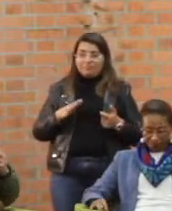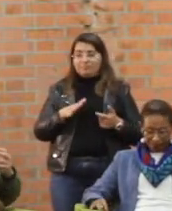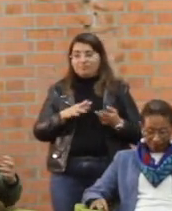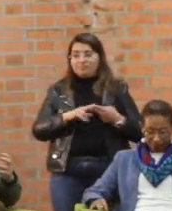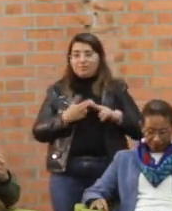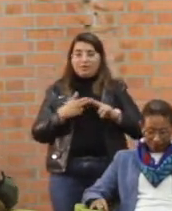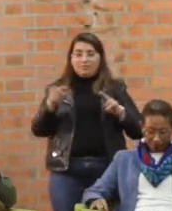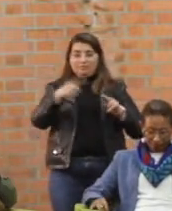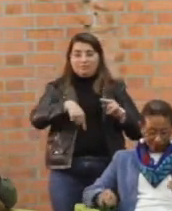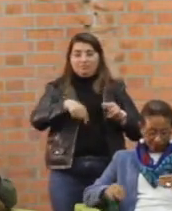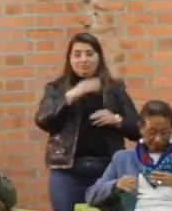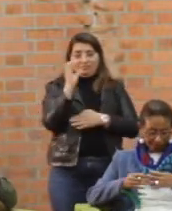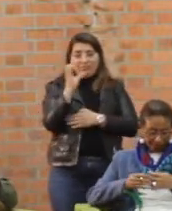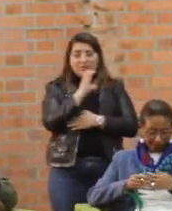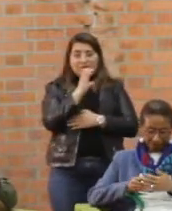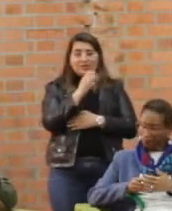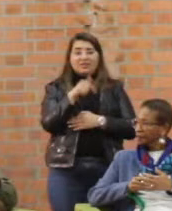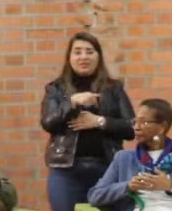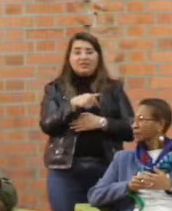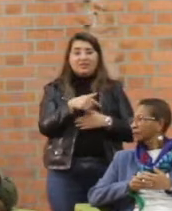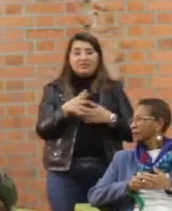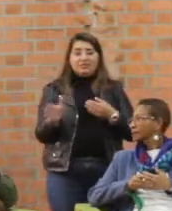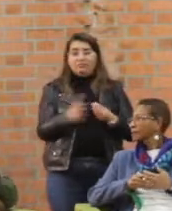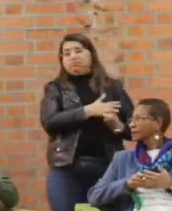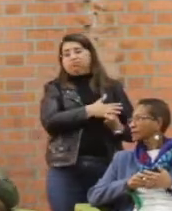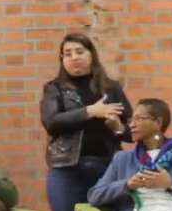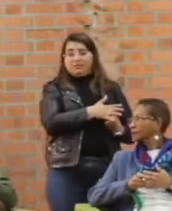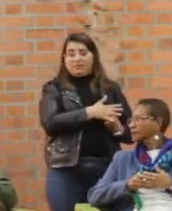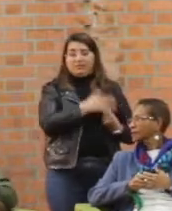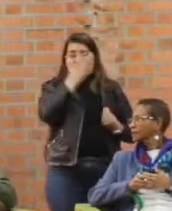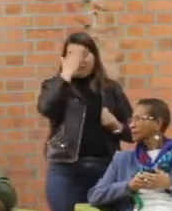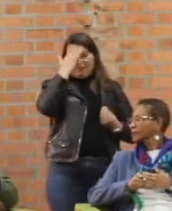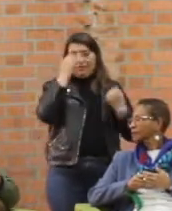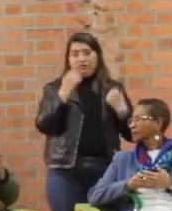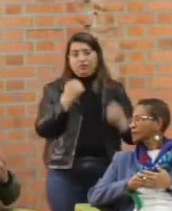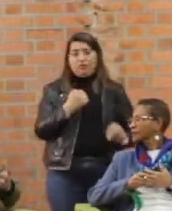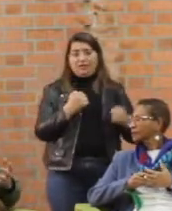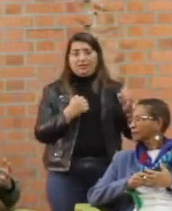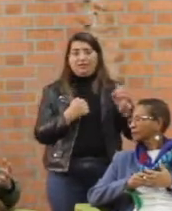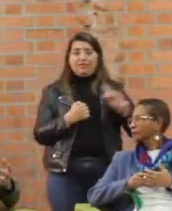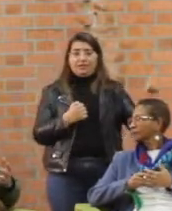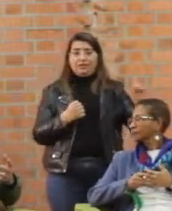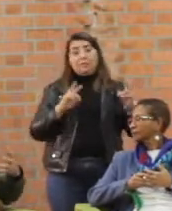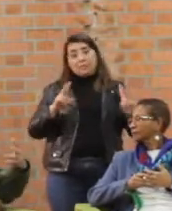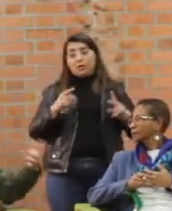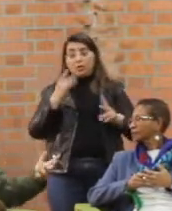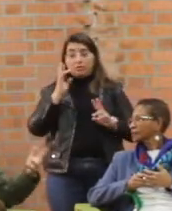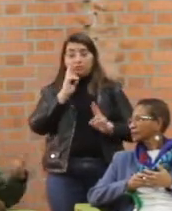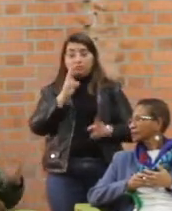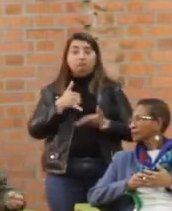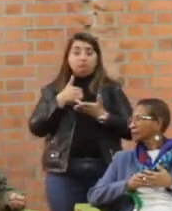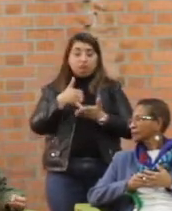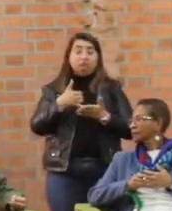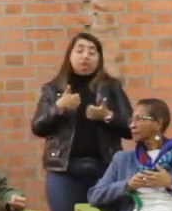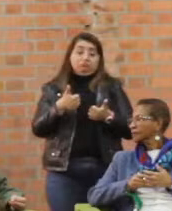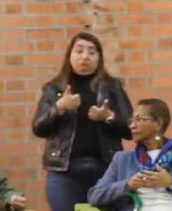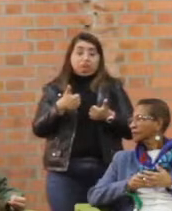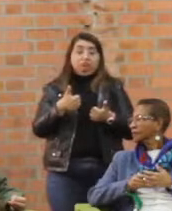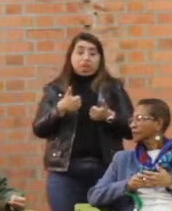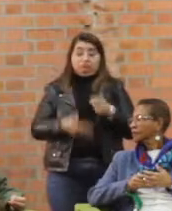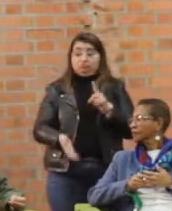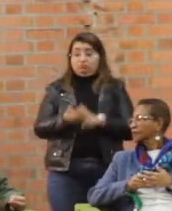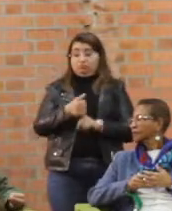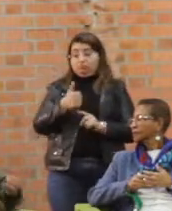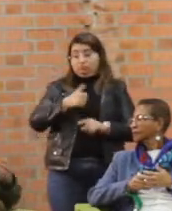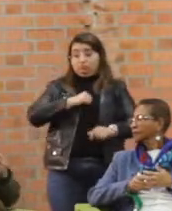un premio como este es crucial porque un premio como este puede ayudar a avanzar en la despenalización social